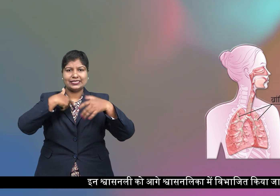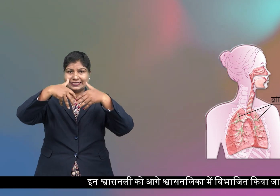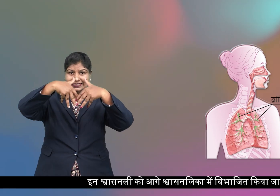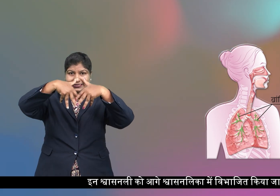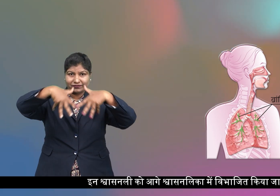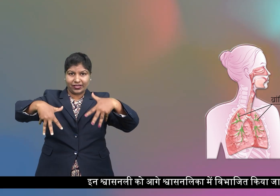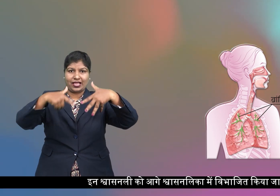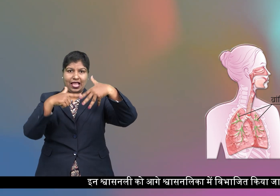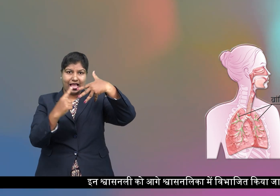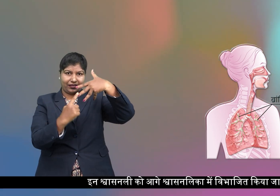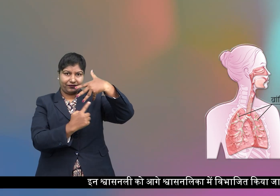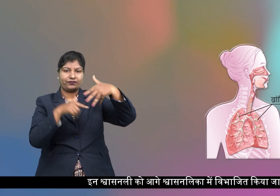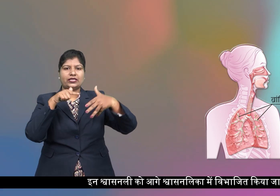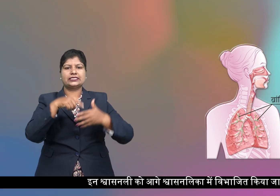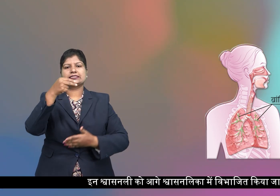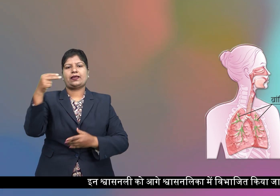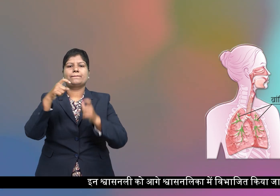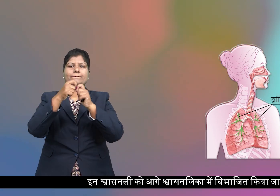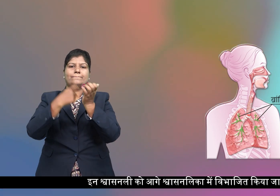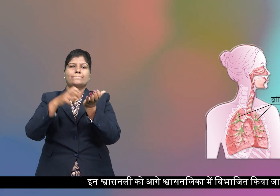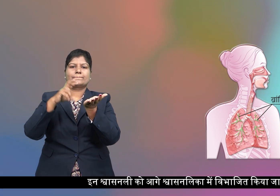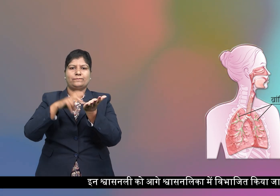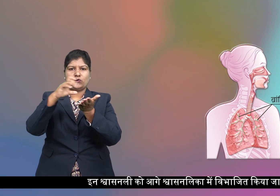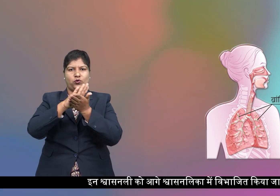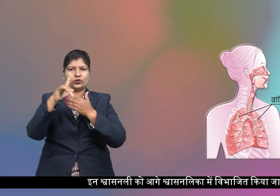में विभाजित किया जाता है।